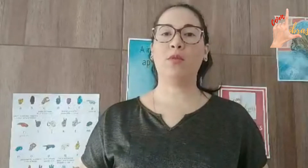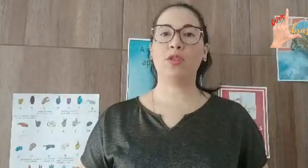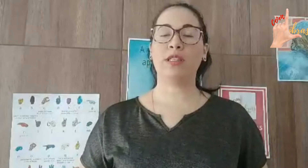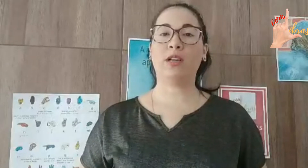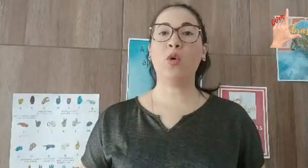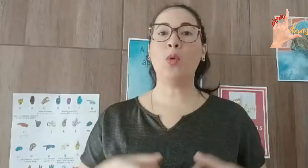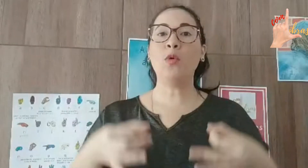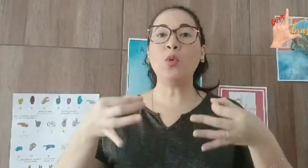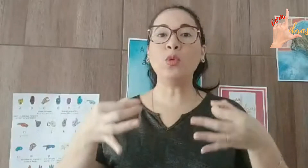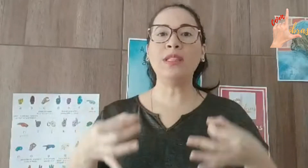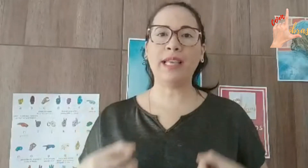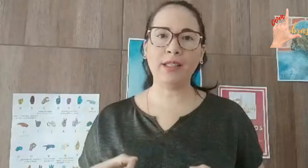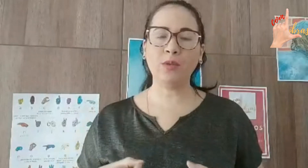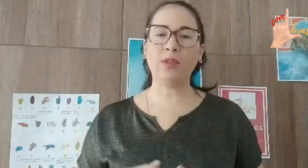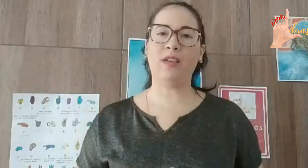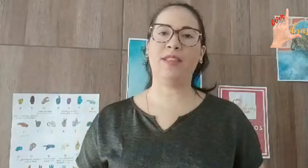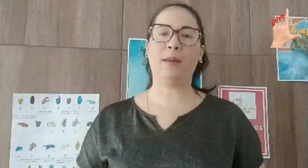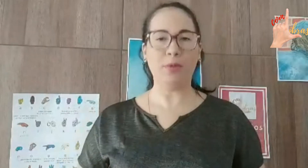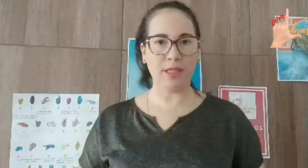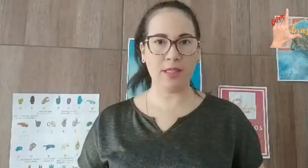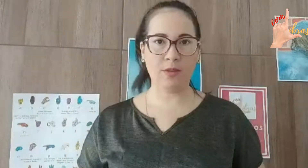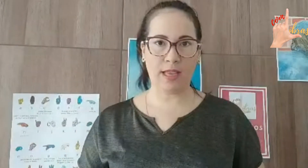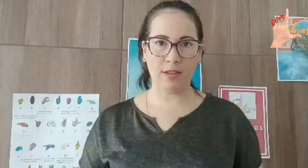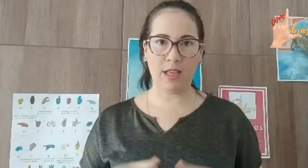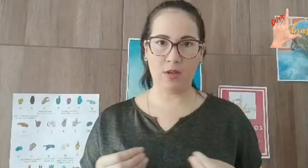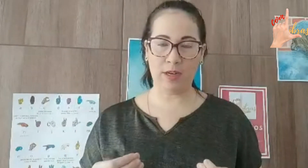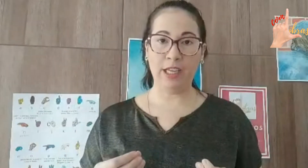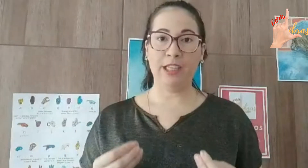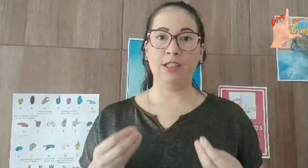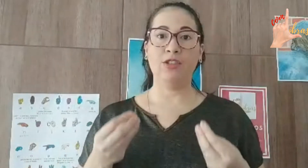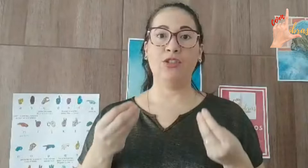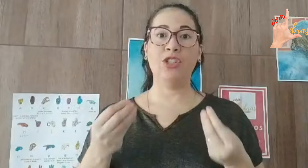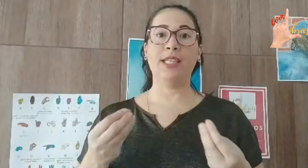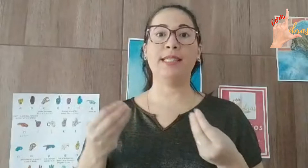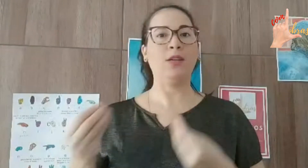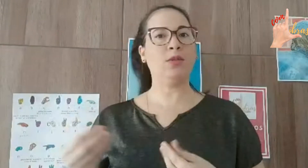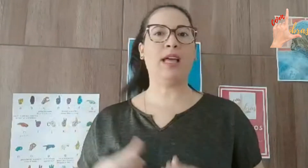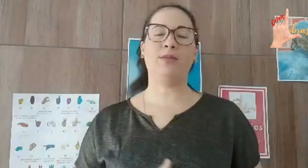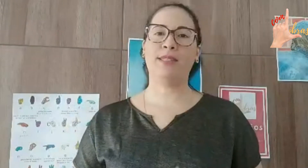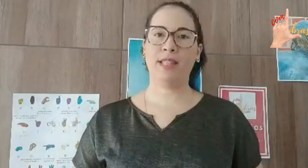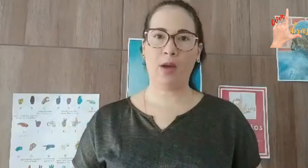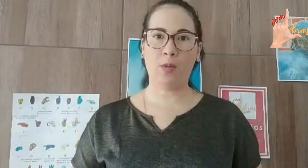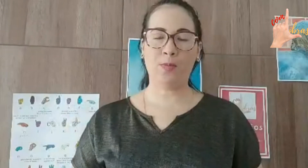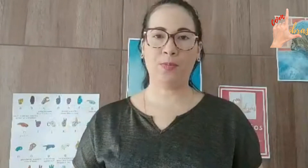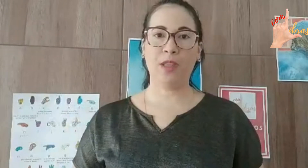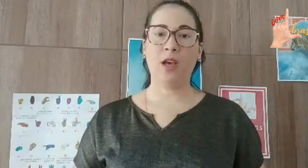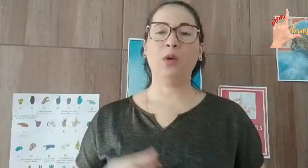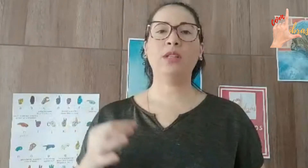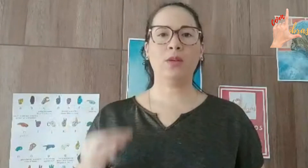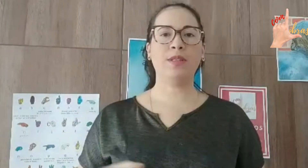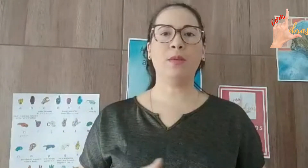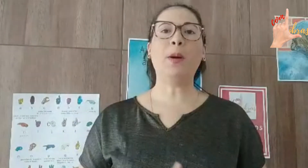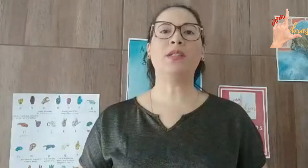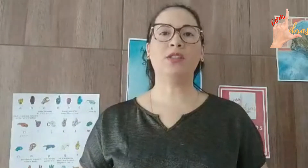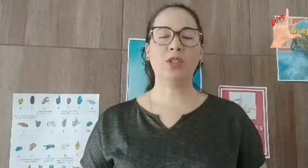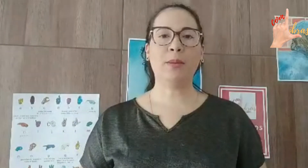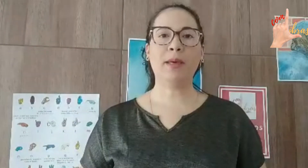mostra como o dedo deve estar posicionado na hora de executar o sinal. Outra coisa importante também